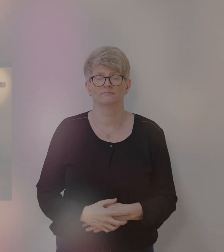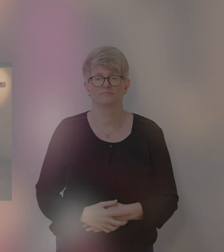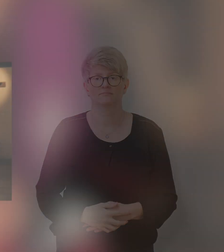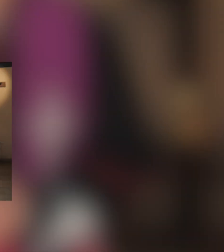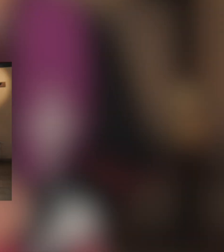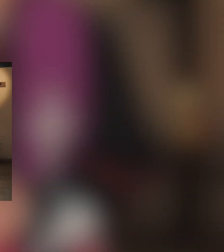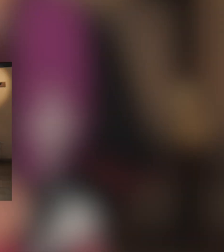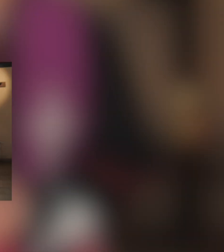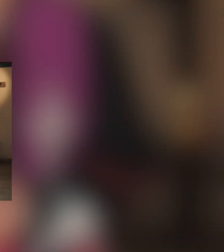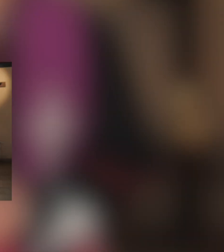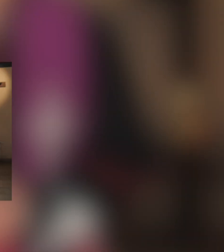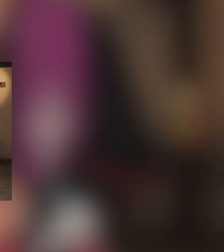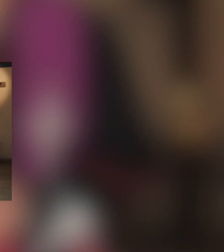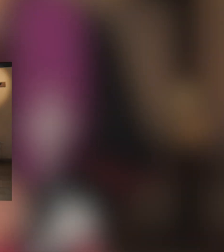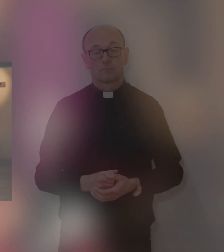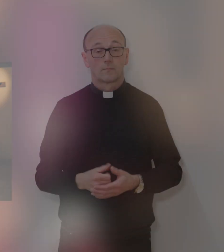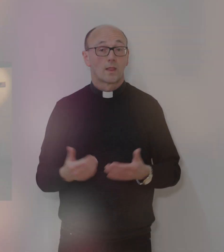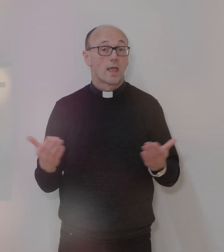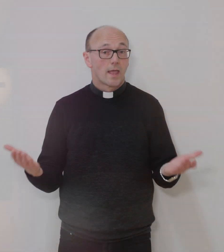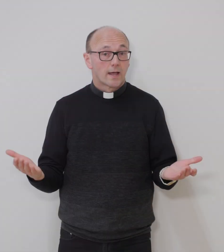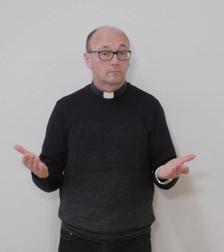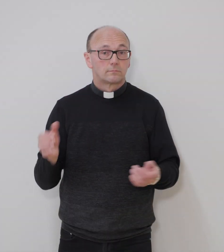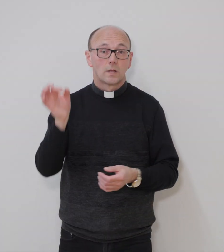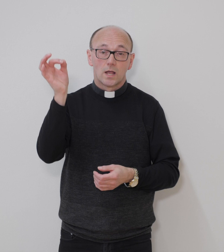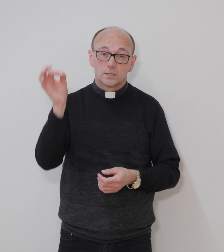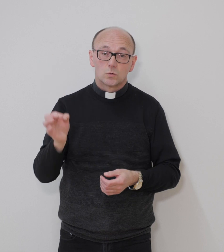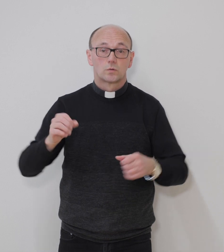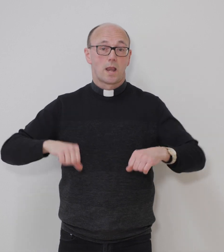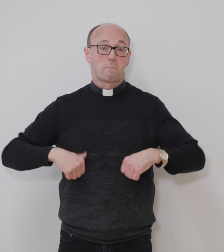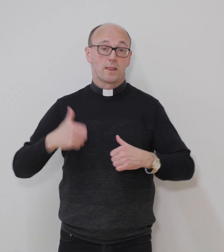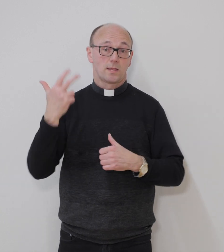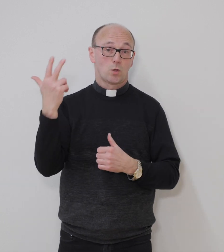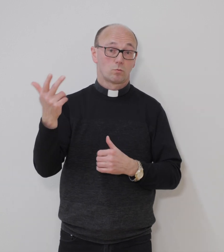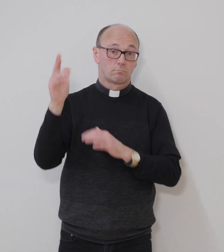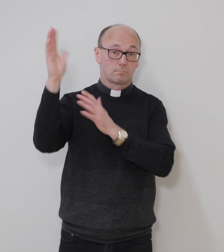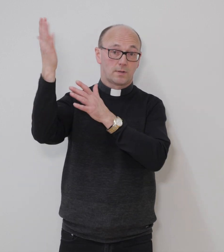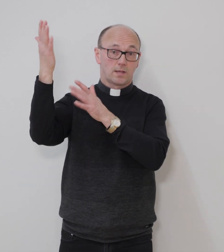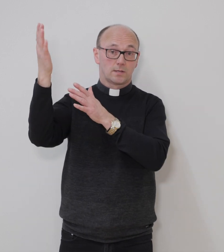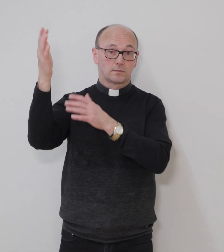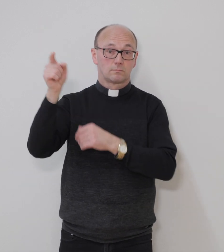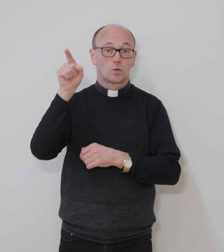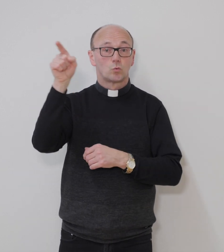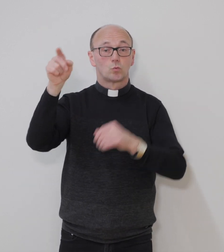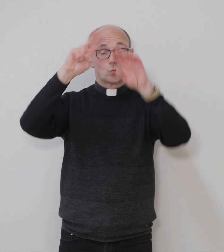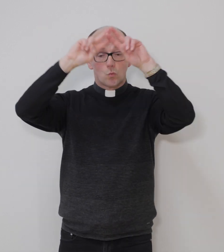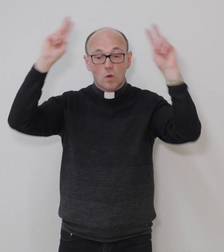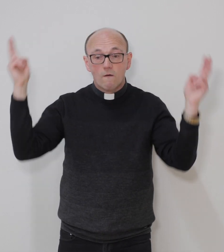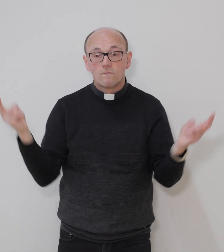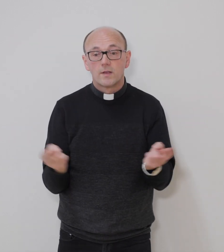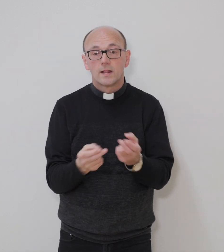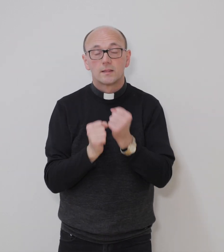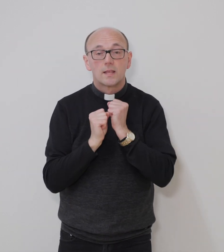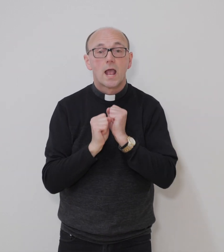Sei gepriesen, Herr Jesus Christus, Sohn des lebendigen Gottes. Du bist der Erlöser der Welt, unser Herr und Heiland, der als